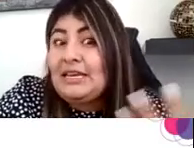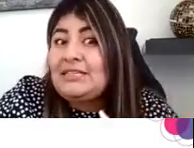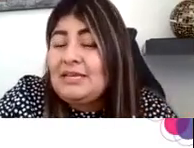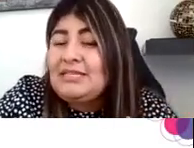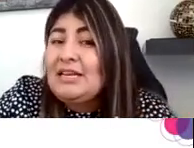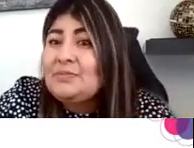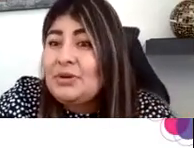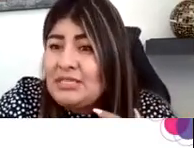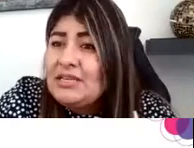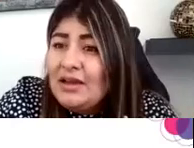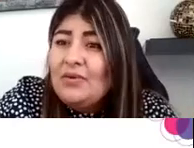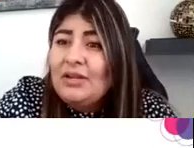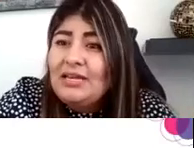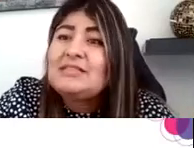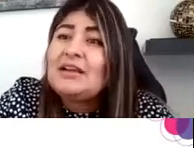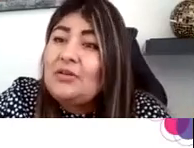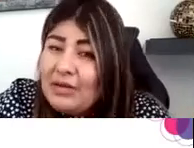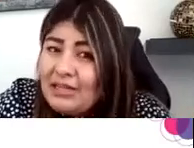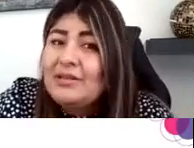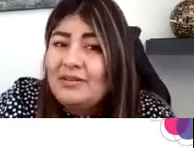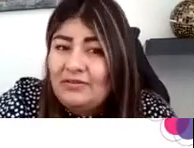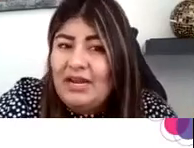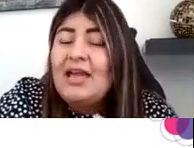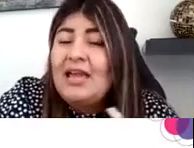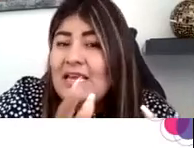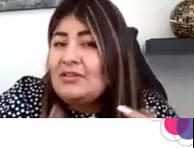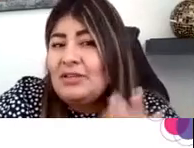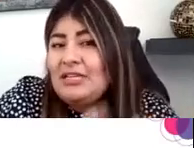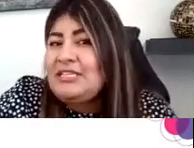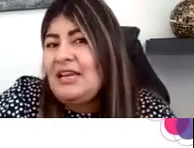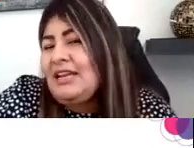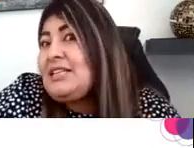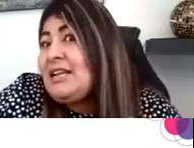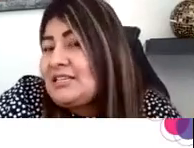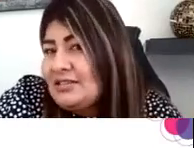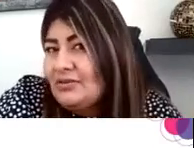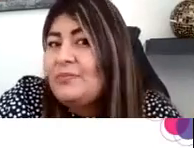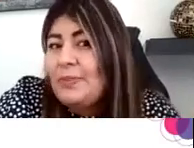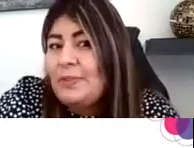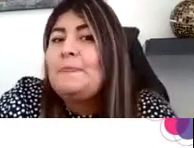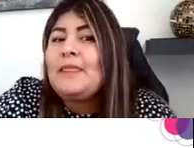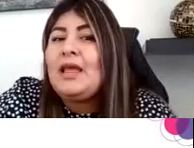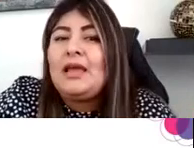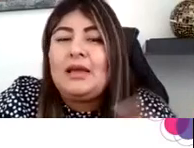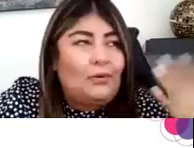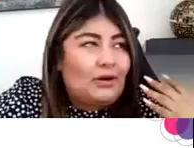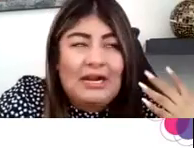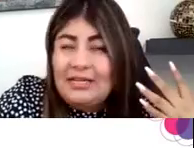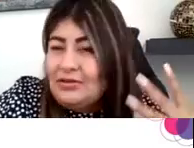y básicas, porque si se dan cuenta, están completamente fuera. Es como decían, es el rechazo, ¿no? Por la razón que